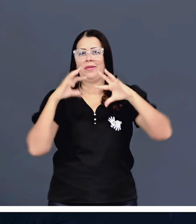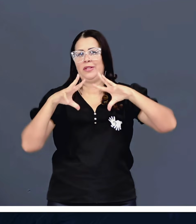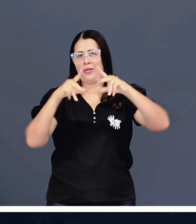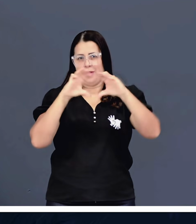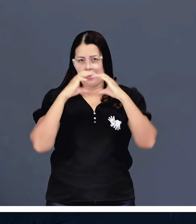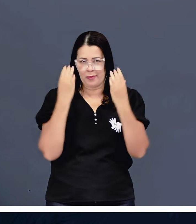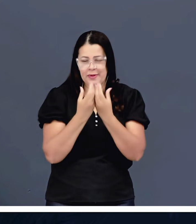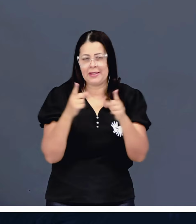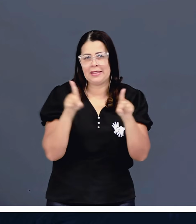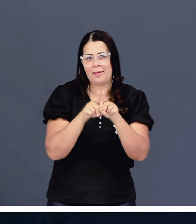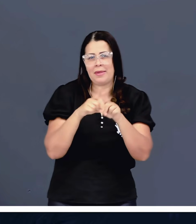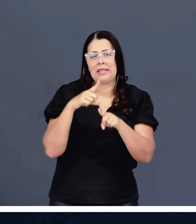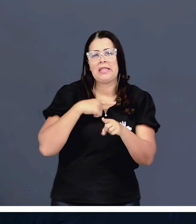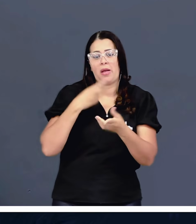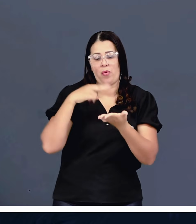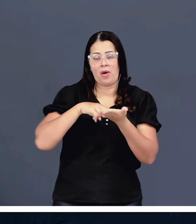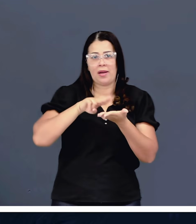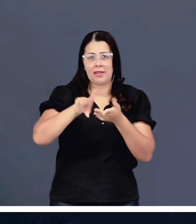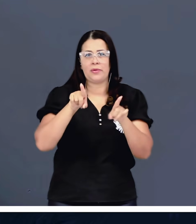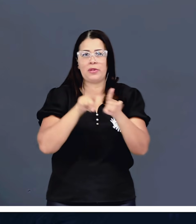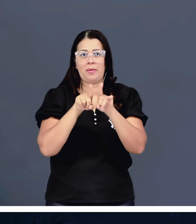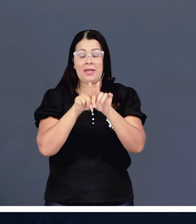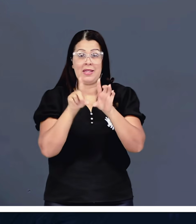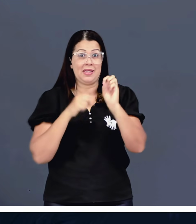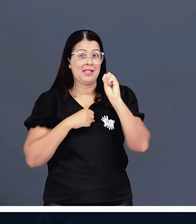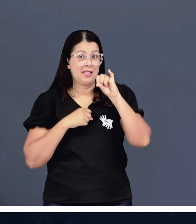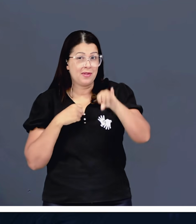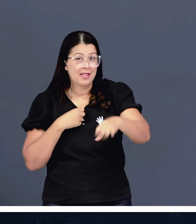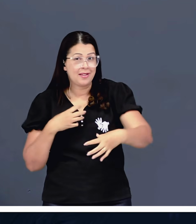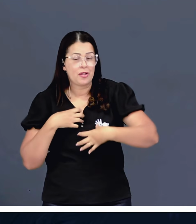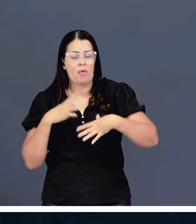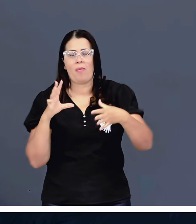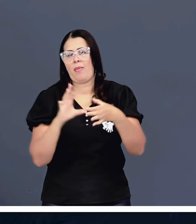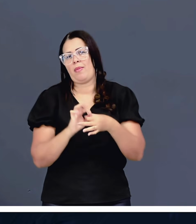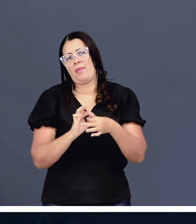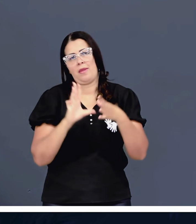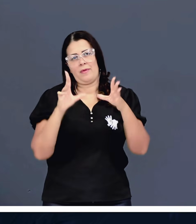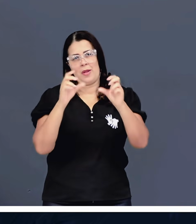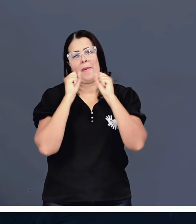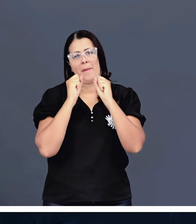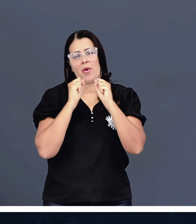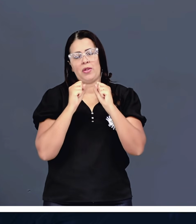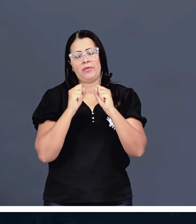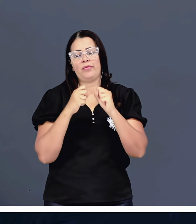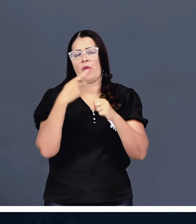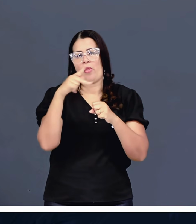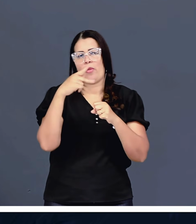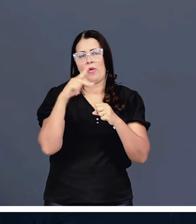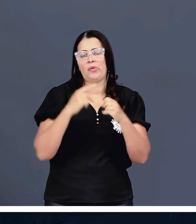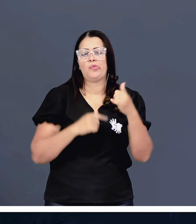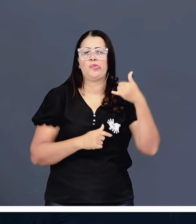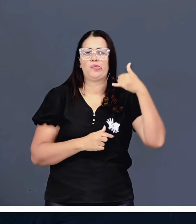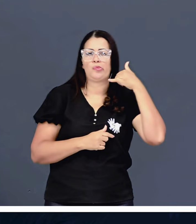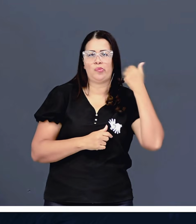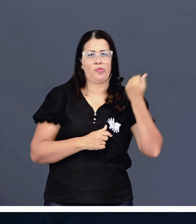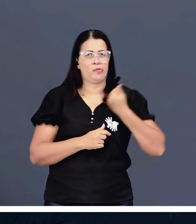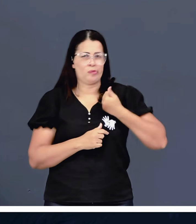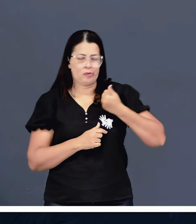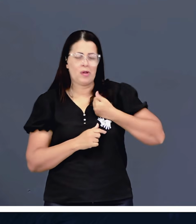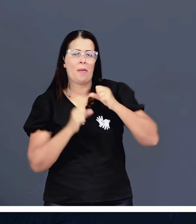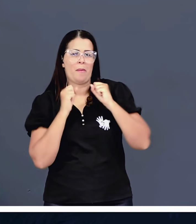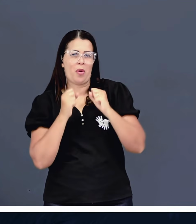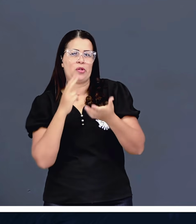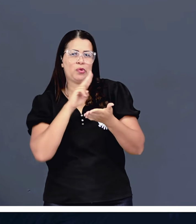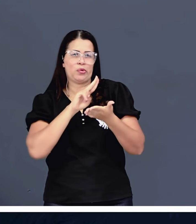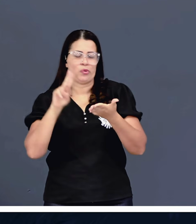comunidade. E tem também um cartão, que se você se sentir à vontade, você pode deixar o seu contato, pode deixar